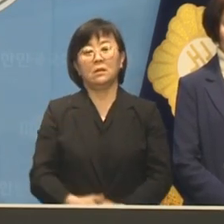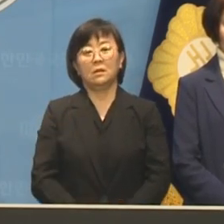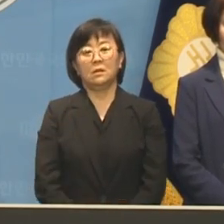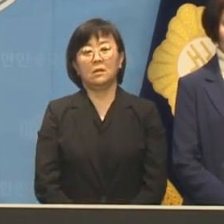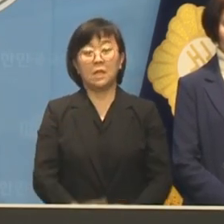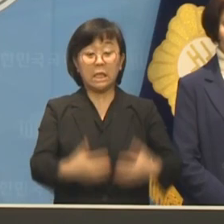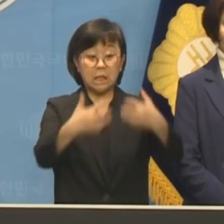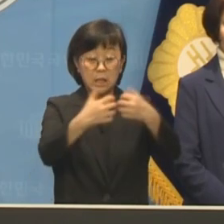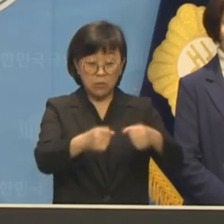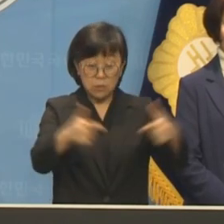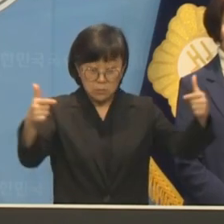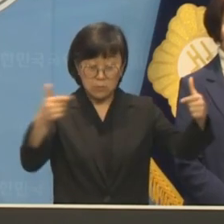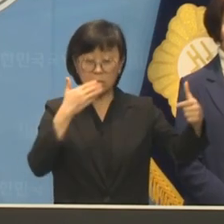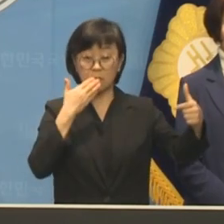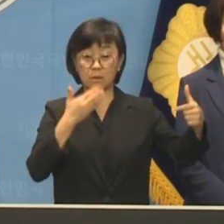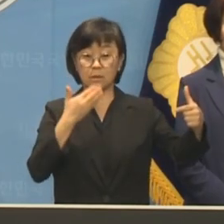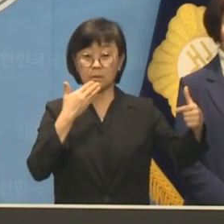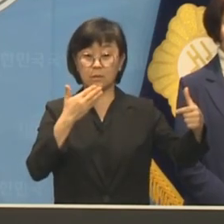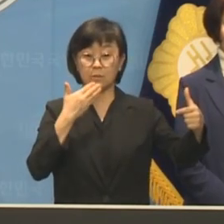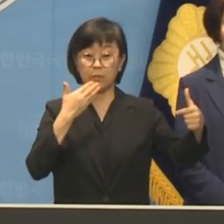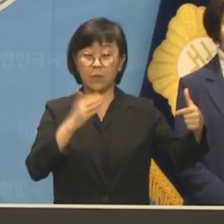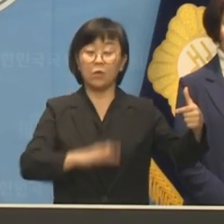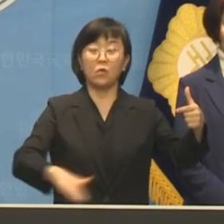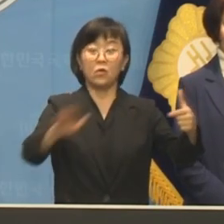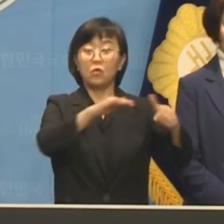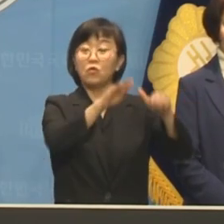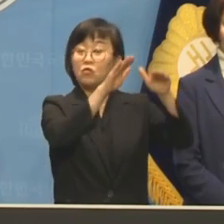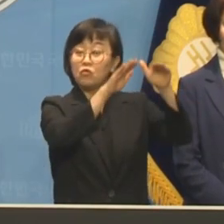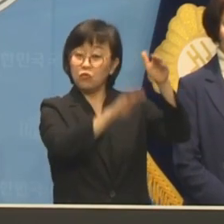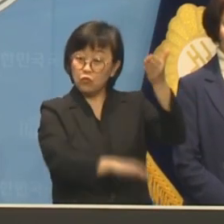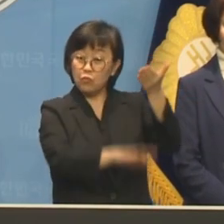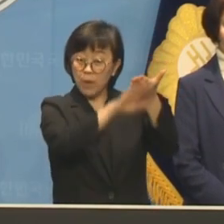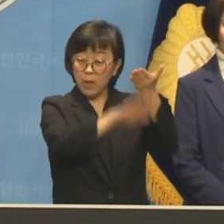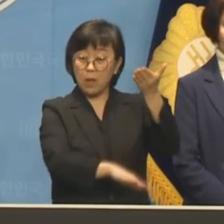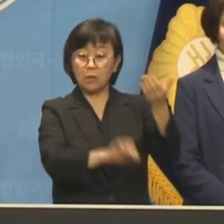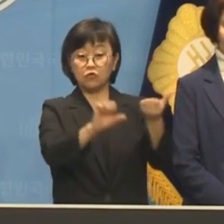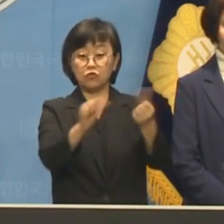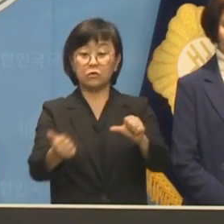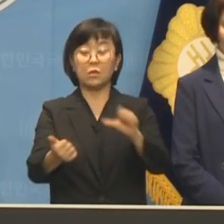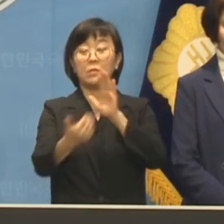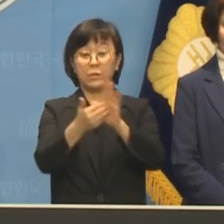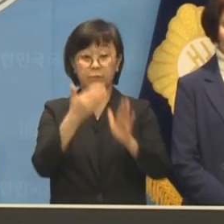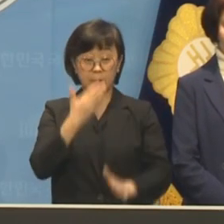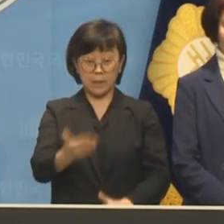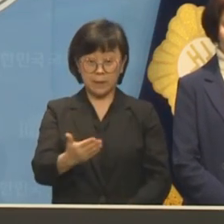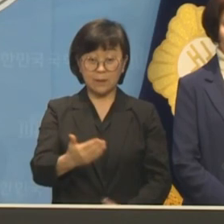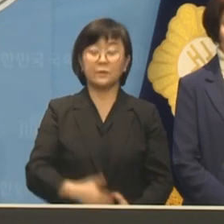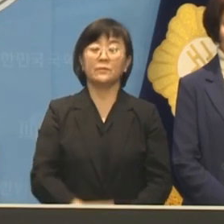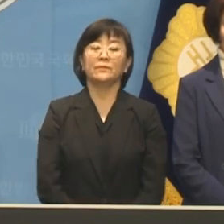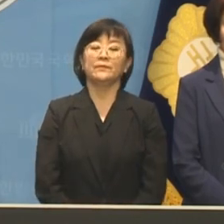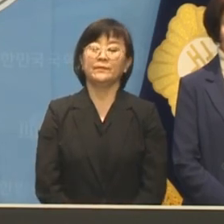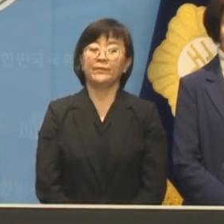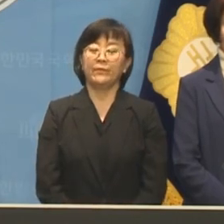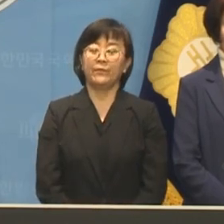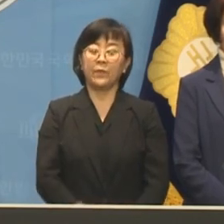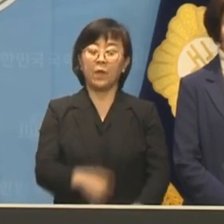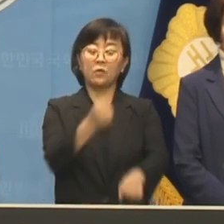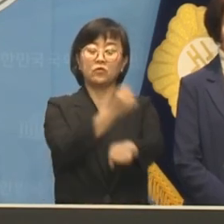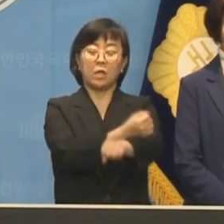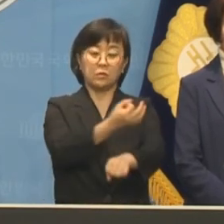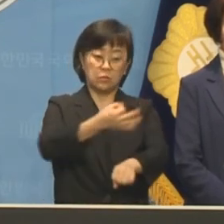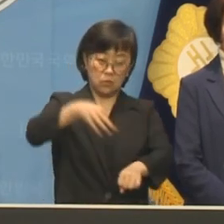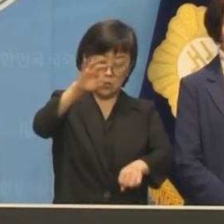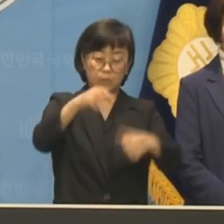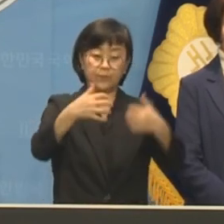장비 확충을 한다고 해서 우리 후배 소방관들의 순직을 막을 수 있겠습니까? 수당 인상,